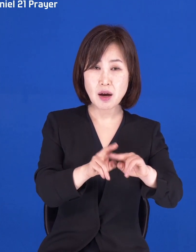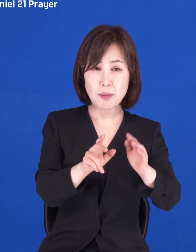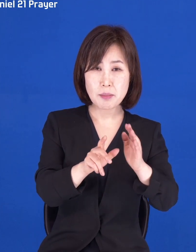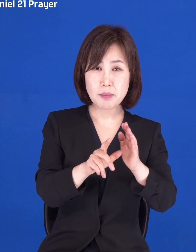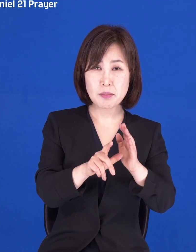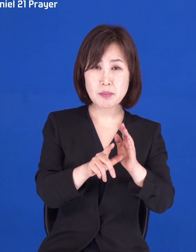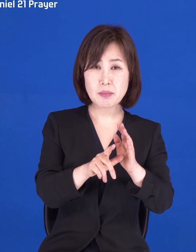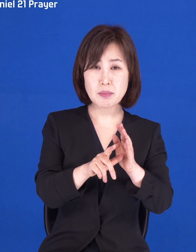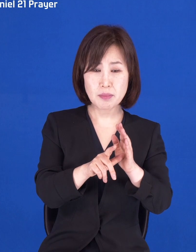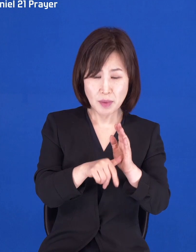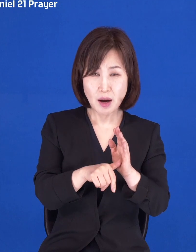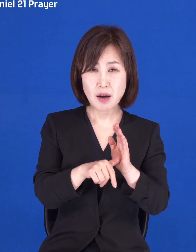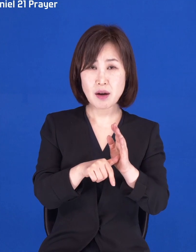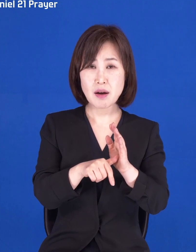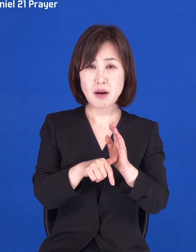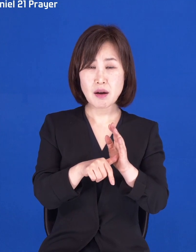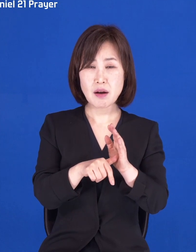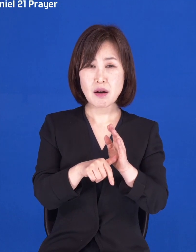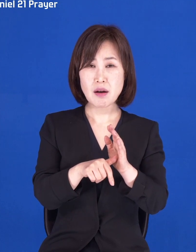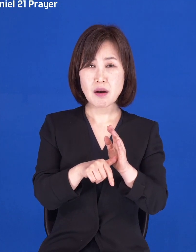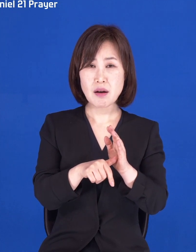저는